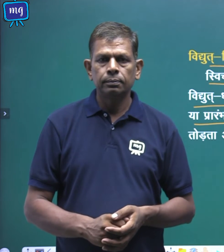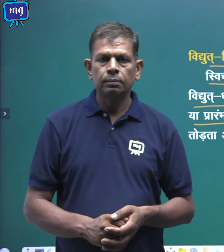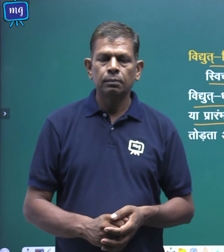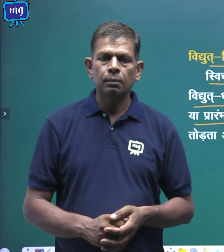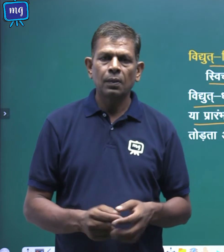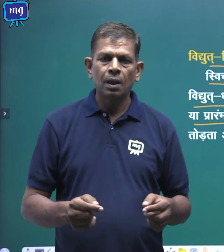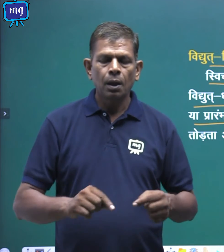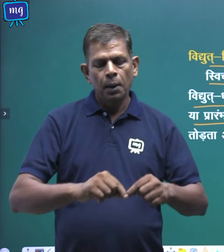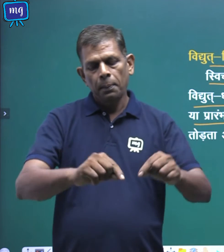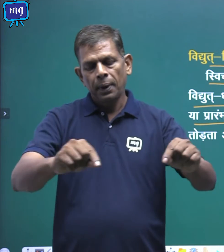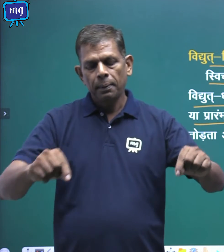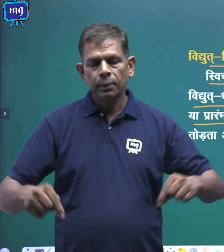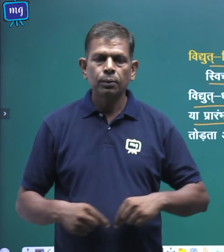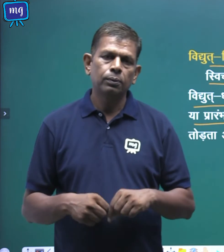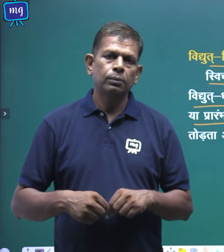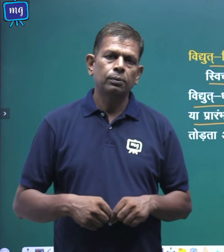परिपथ को